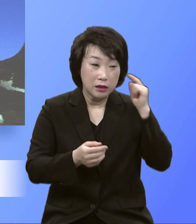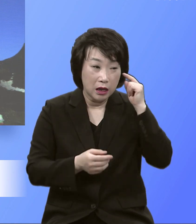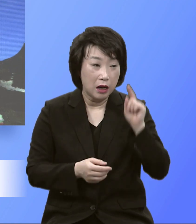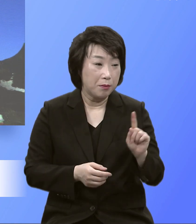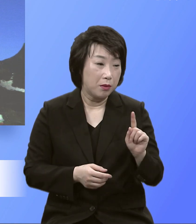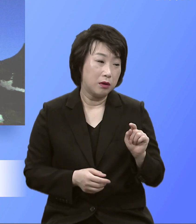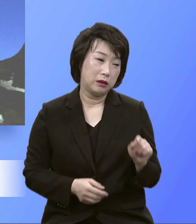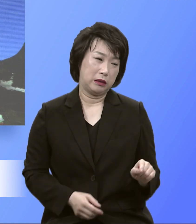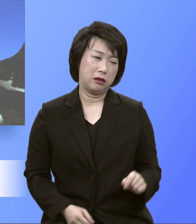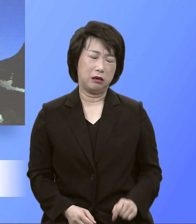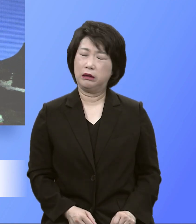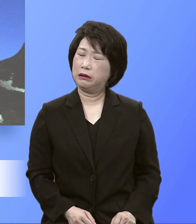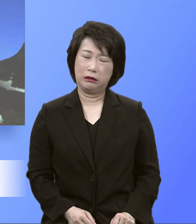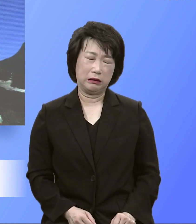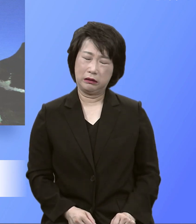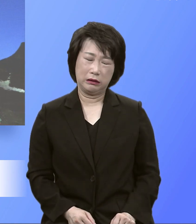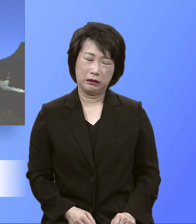생각이